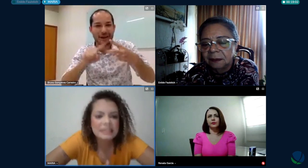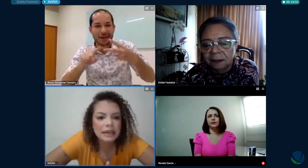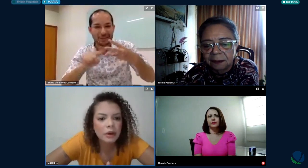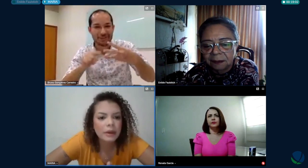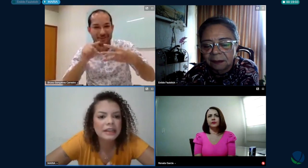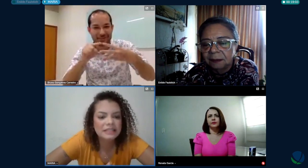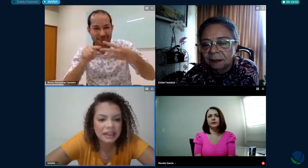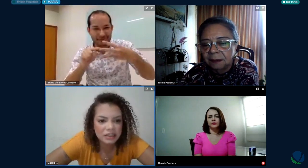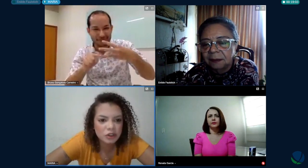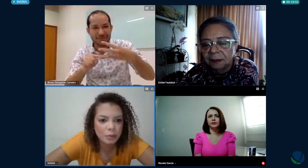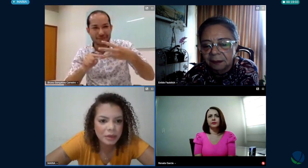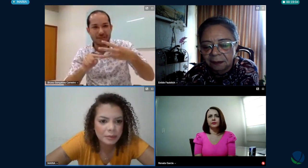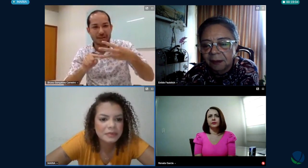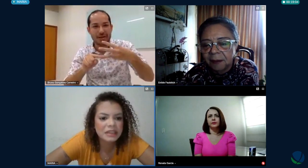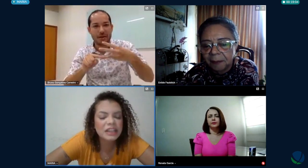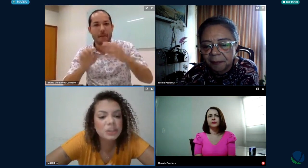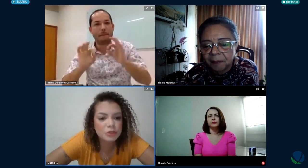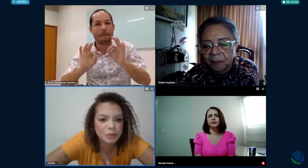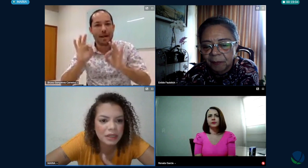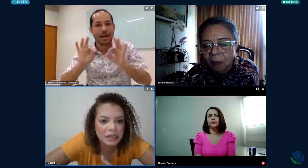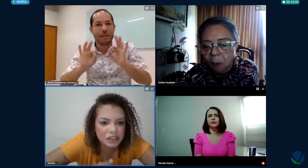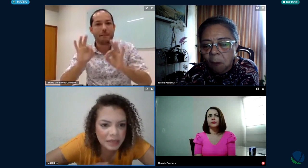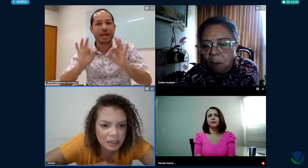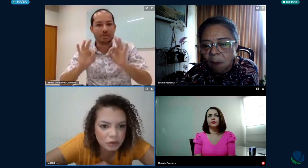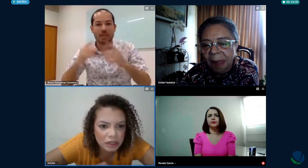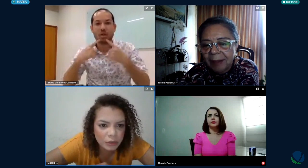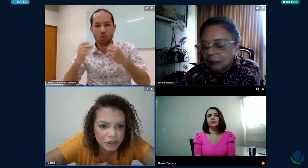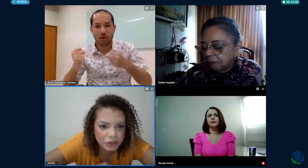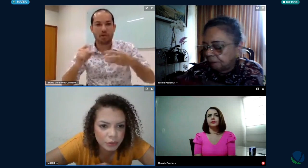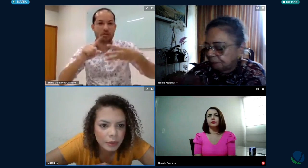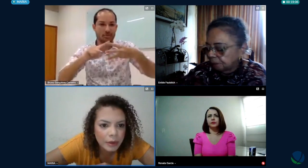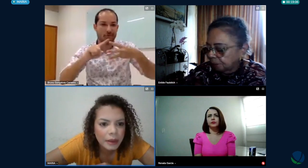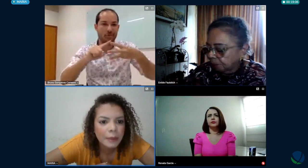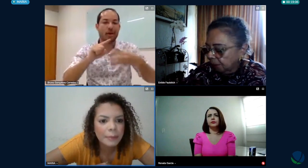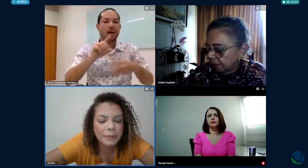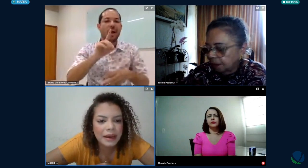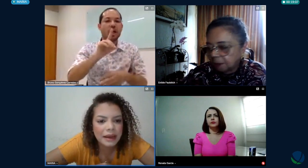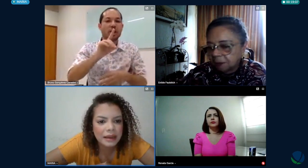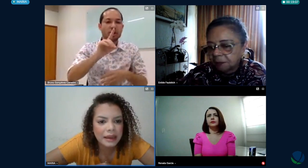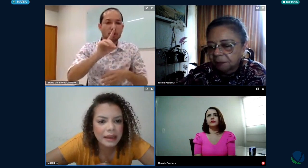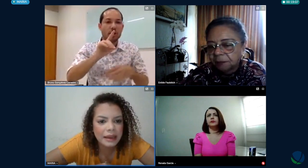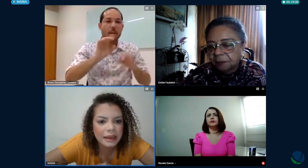Em relação, ele trata sobre três tipos de planejamento linguístico.